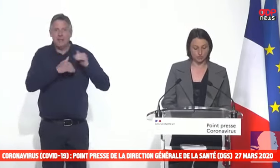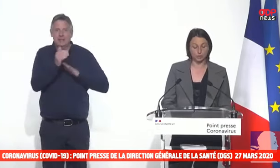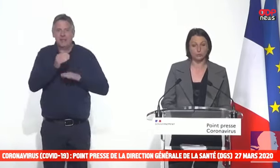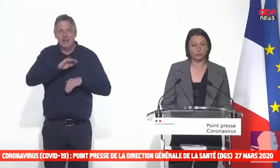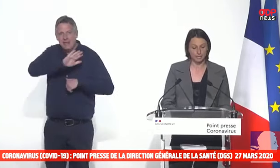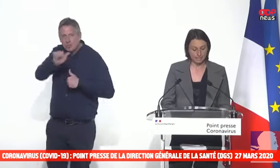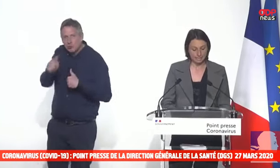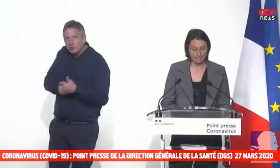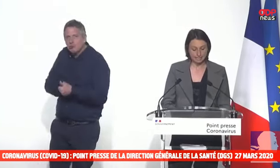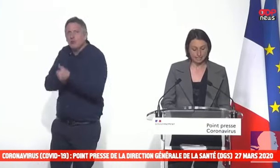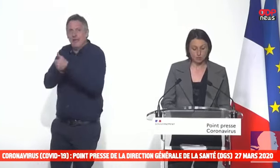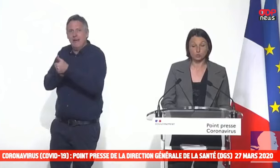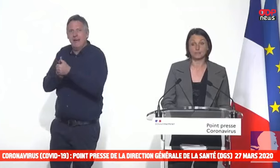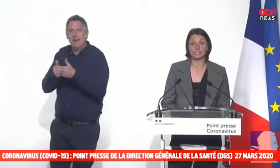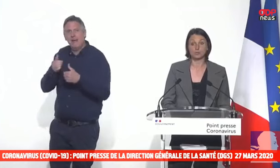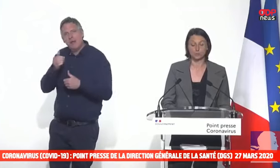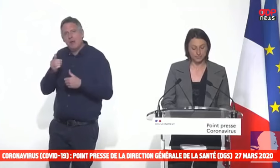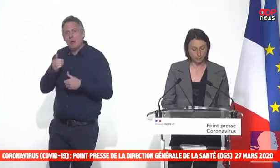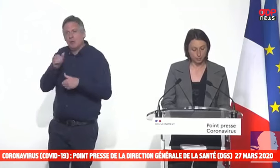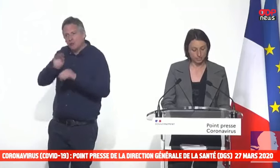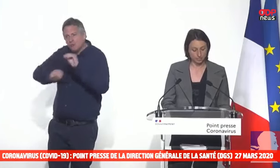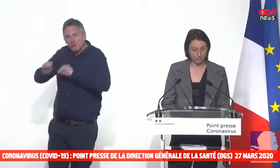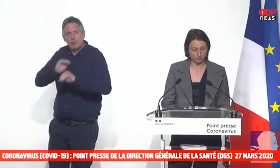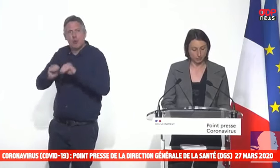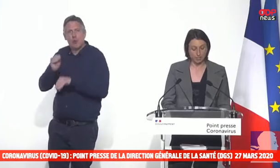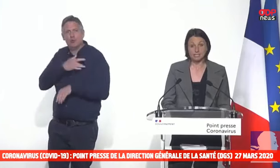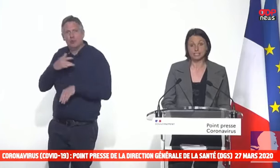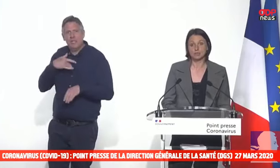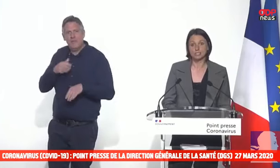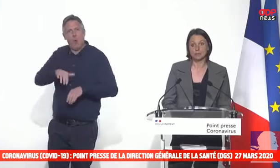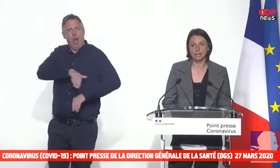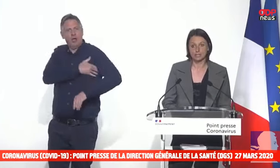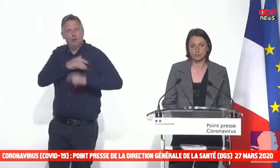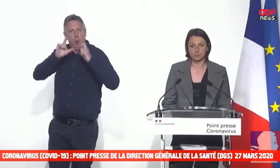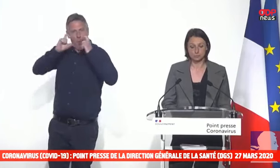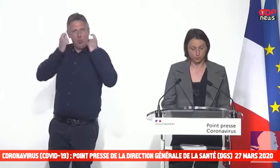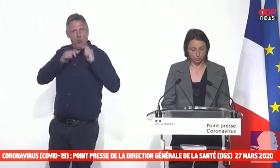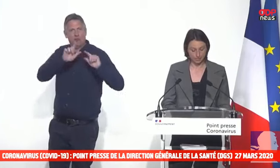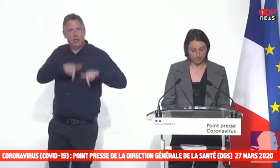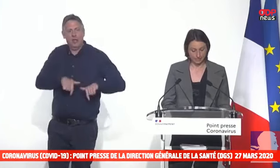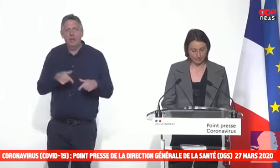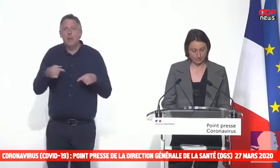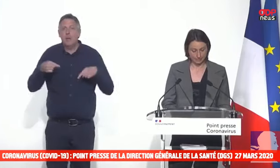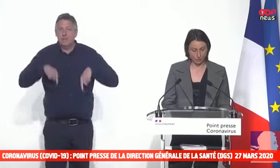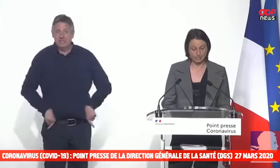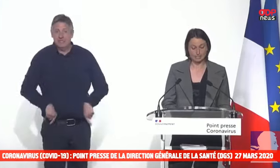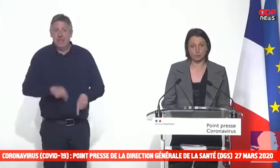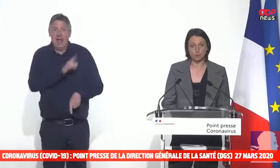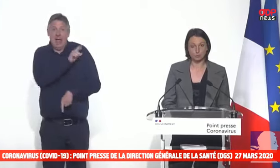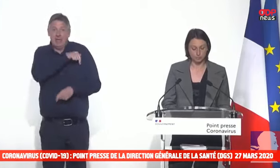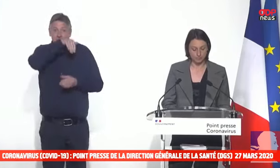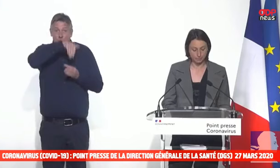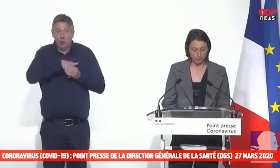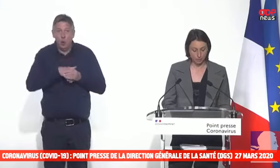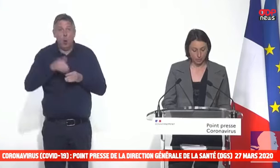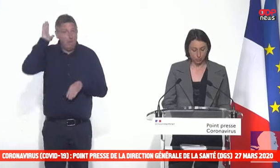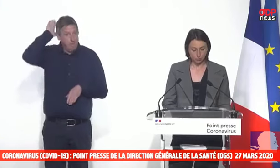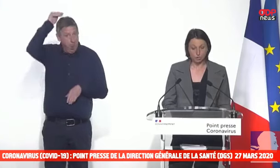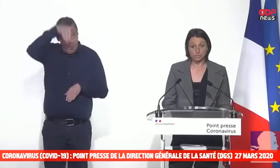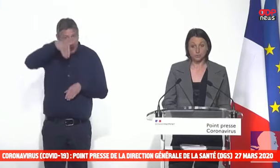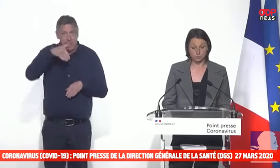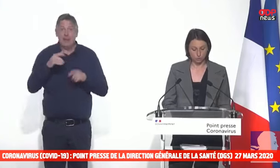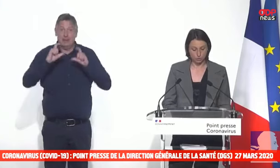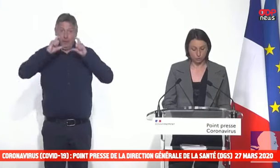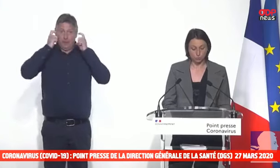des soignants et ces agents doivent être aussi protégés. C'est le cas, par exemple, pour le ministère de l'Intérieur, des sapeurs-pompiers, dont